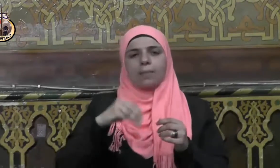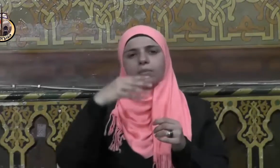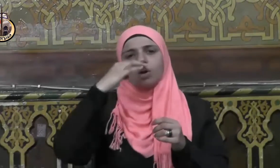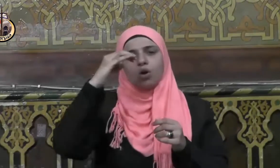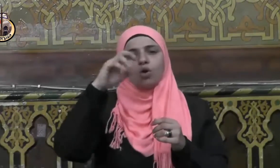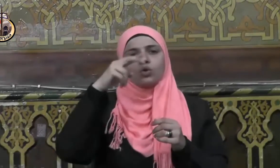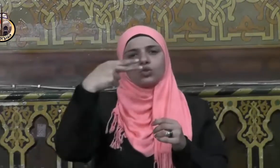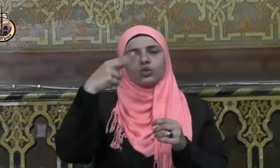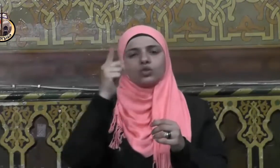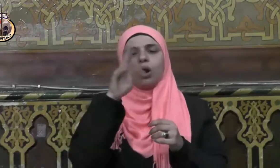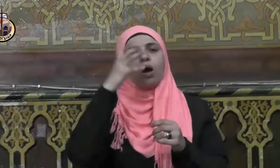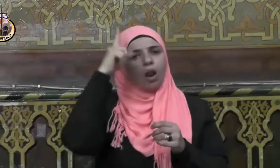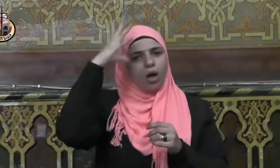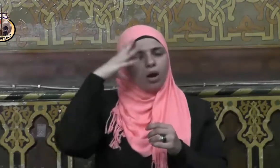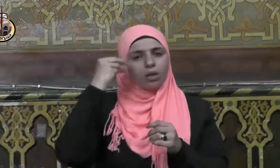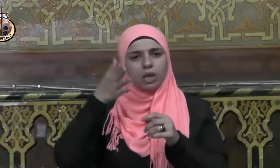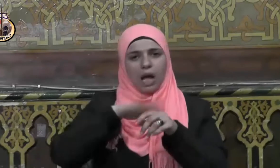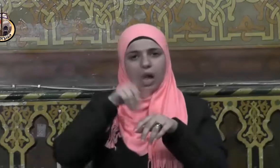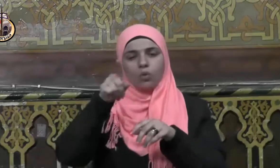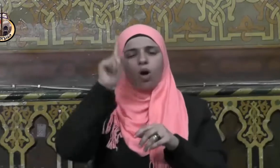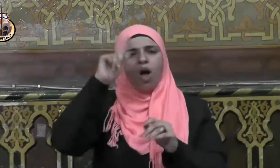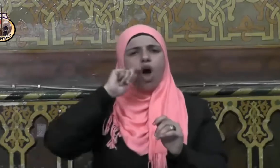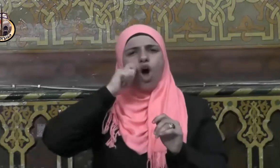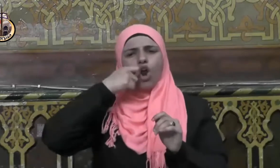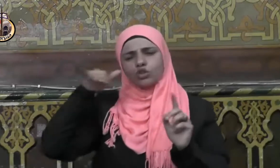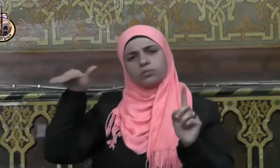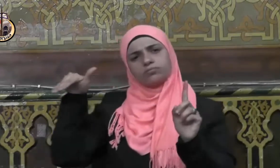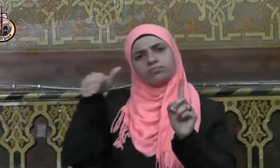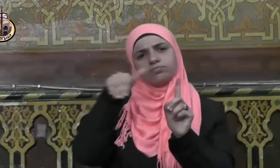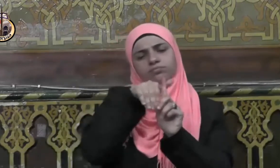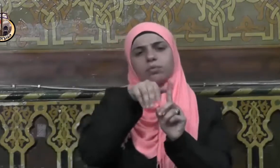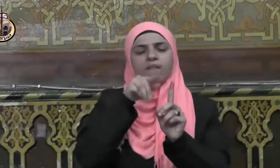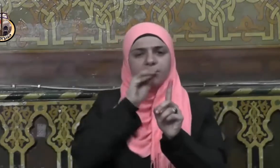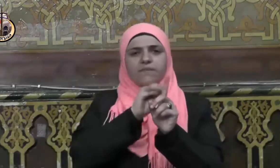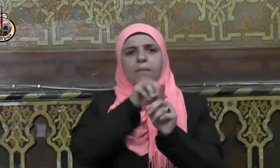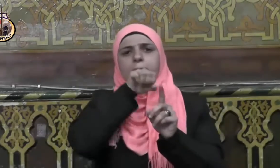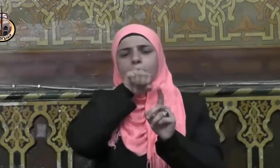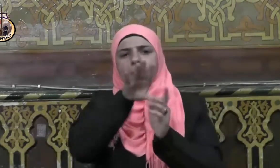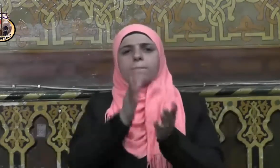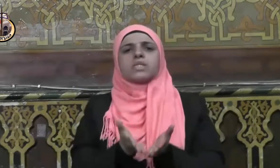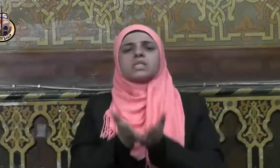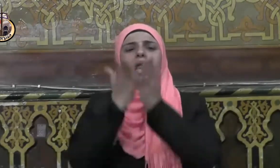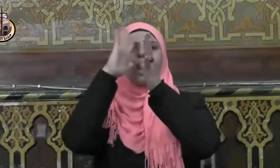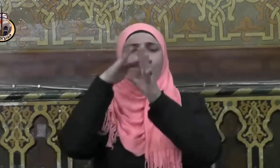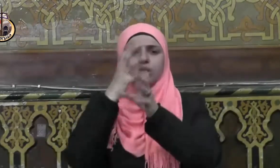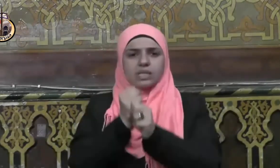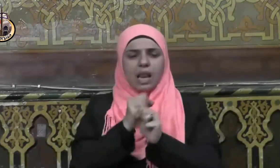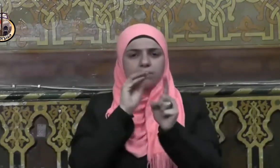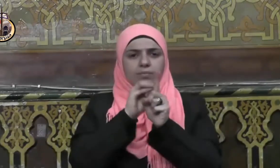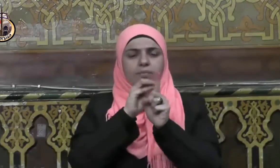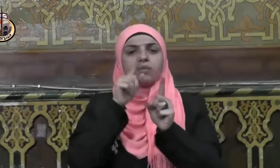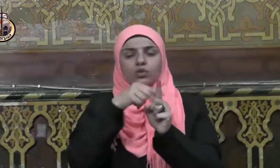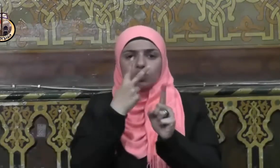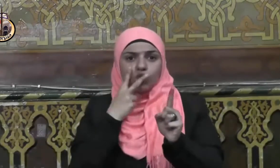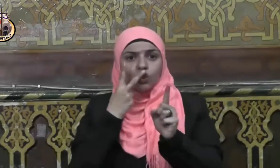أن رجلاً مر على النبي صلى الله عليه وسلم فرأى الصحابة رضي